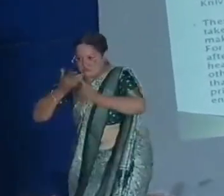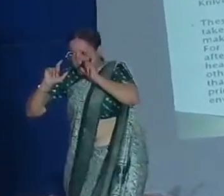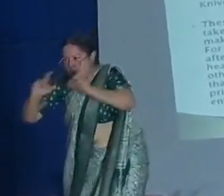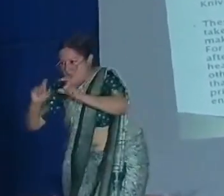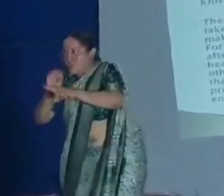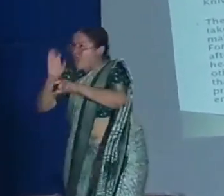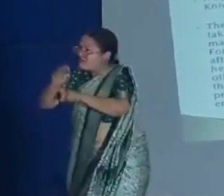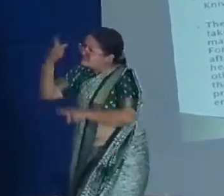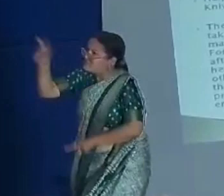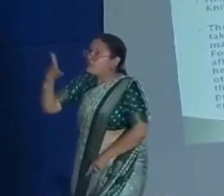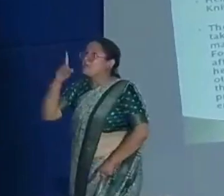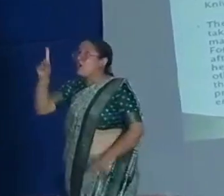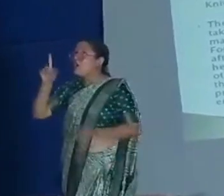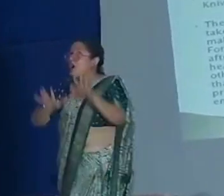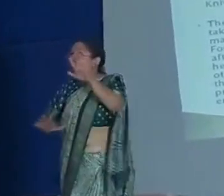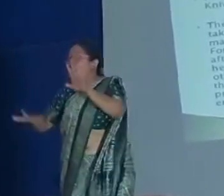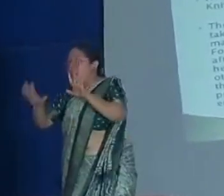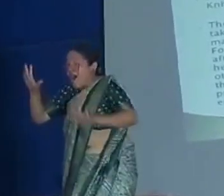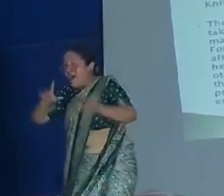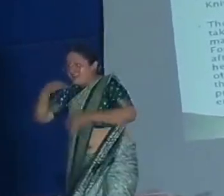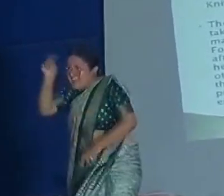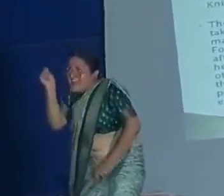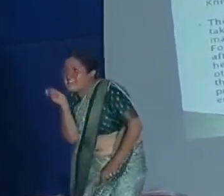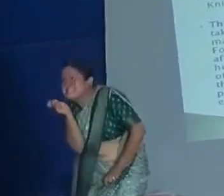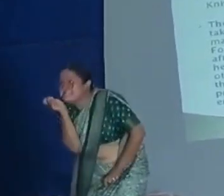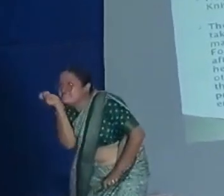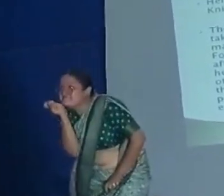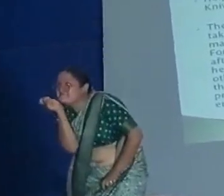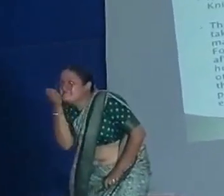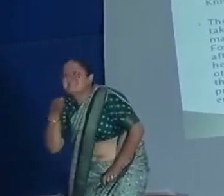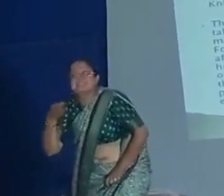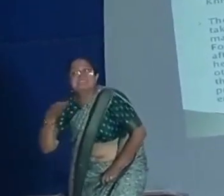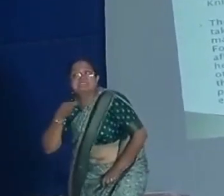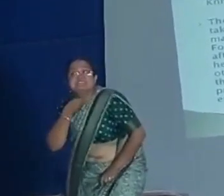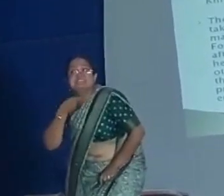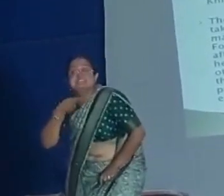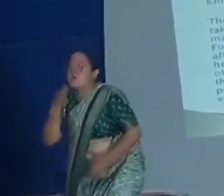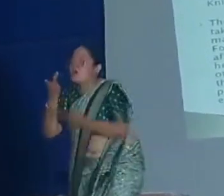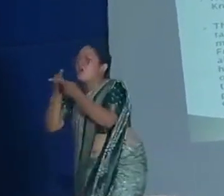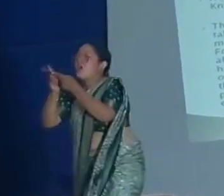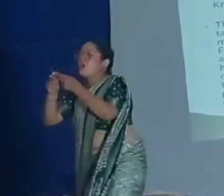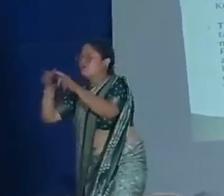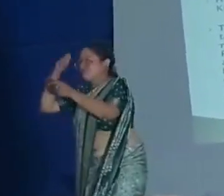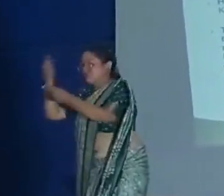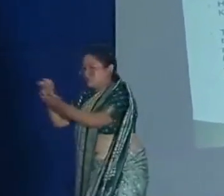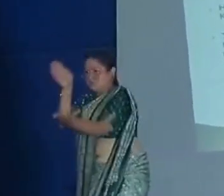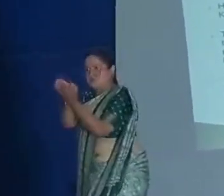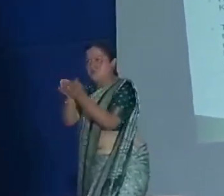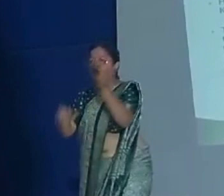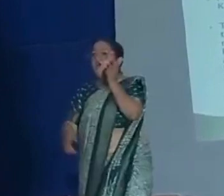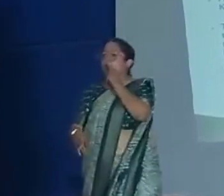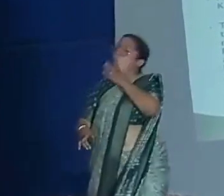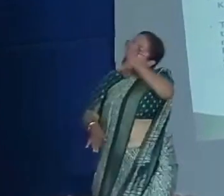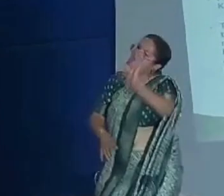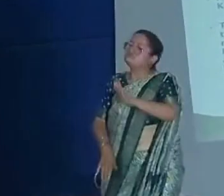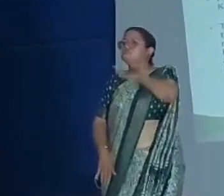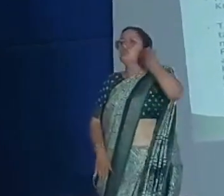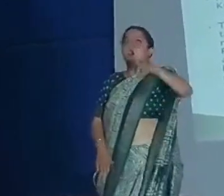ना करे, आजू बाजू में बेइज्जती ना हो हमारी। तो लेकिन ये जो एक्ट वो कर रही है, जो ड्रामा कर रही है उसकी मदर,